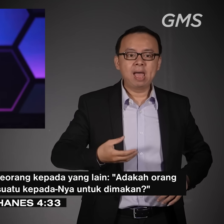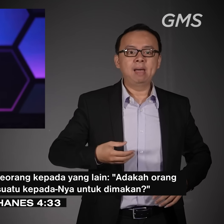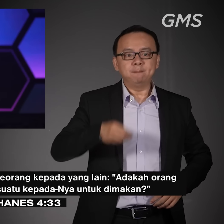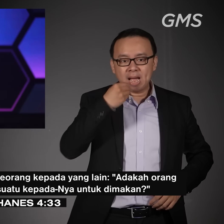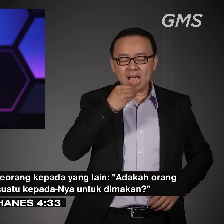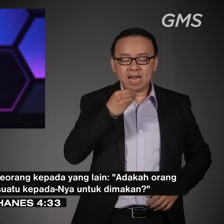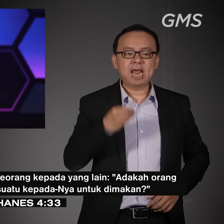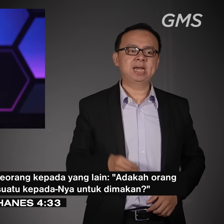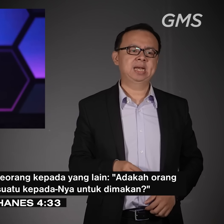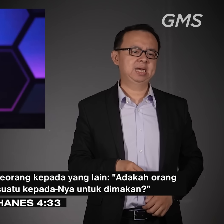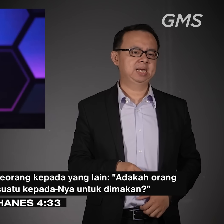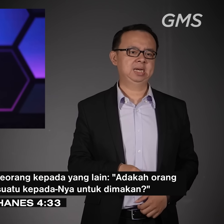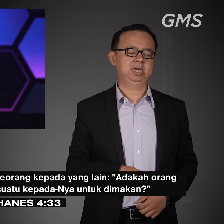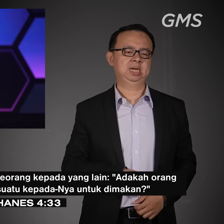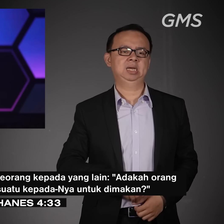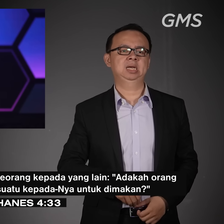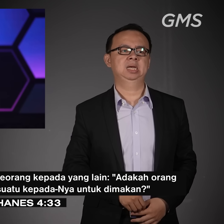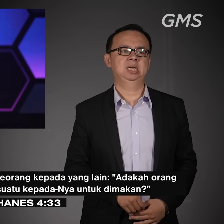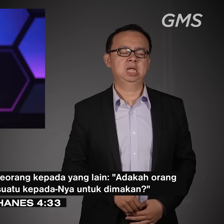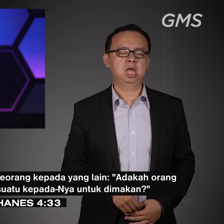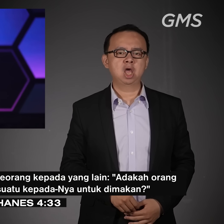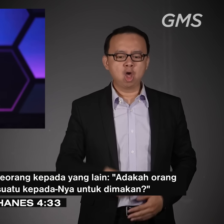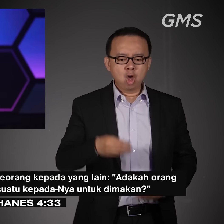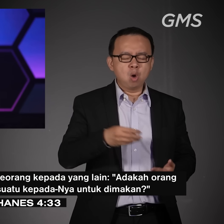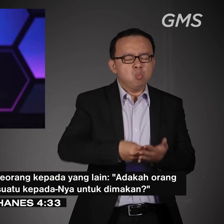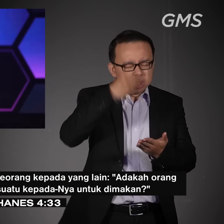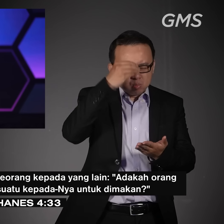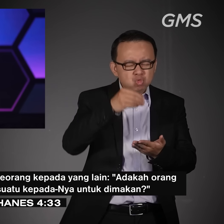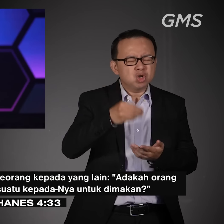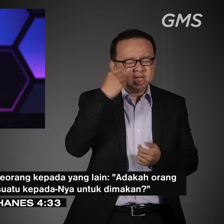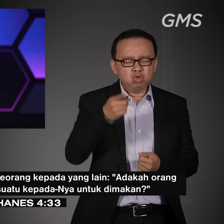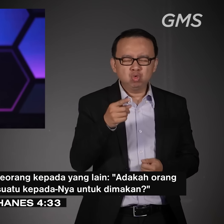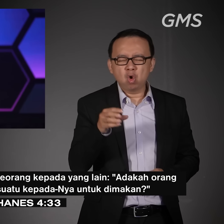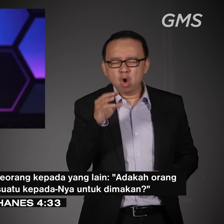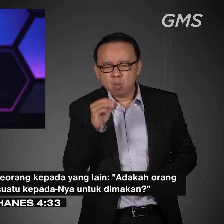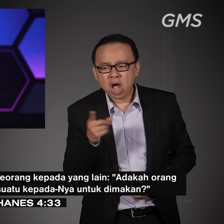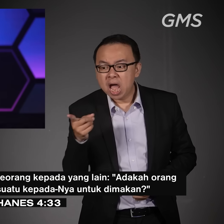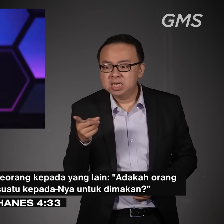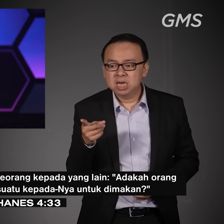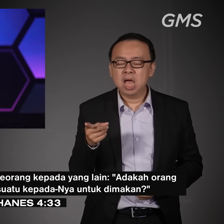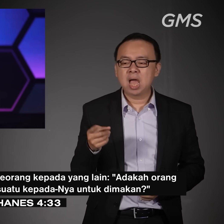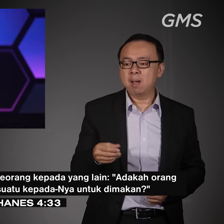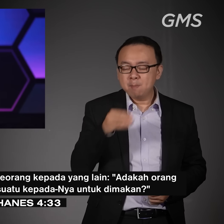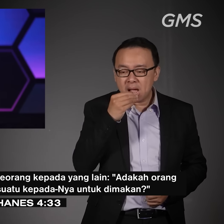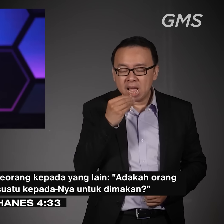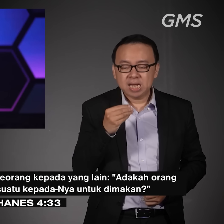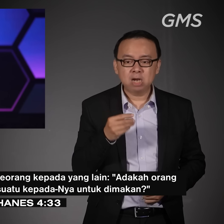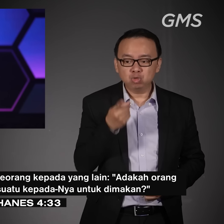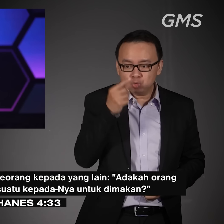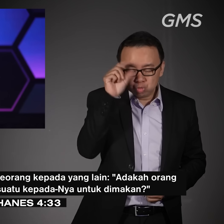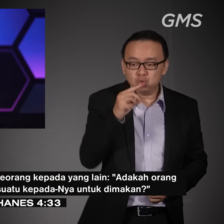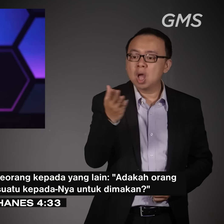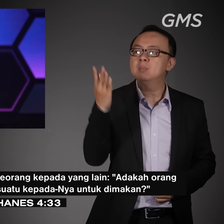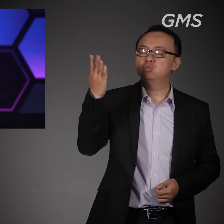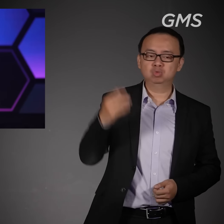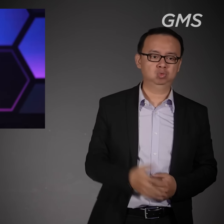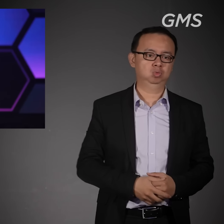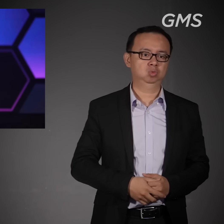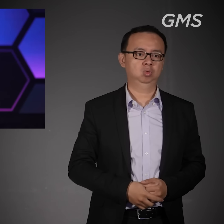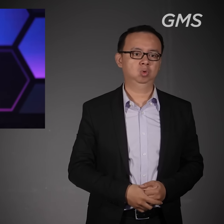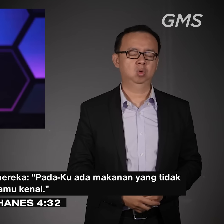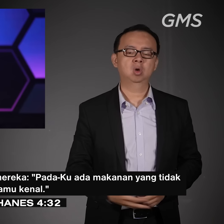seorang kepada yang lain, adakah orang yang telah membawa sesuatu kepadanya untuk dimakan? Kembali lagi ke ayat